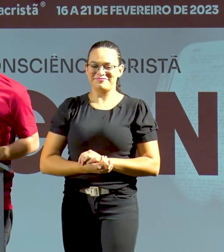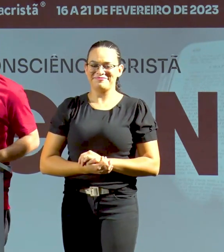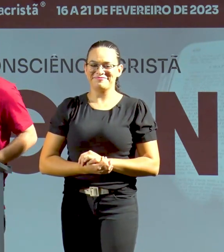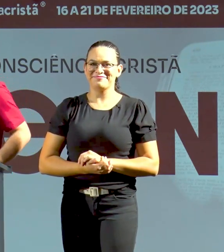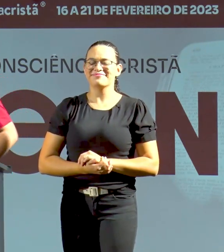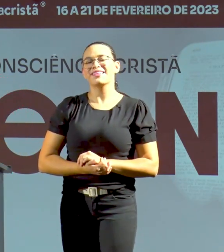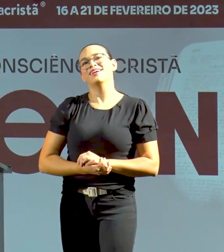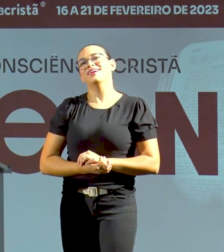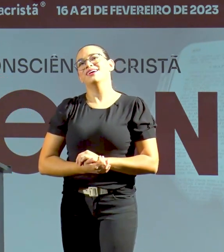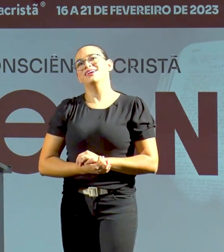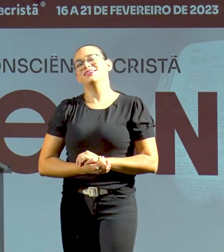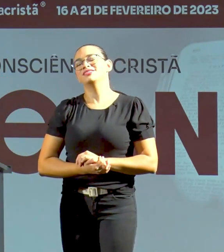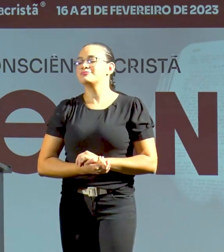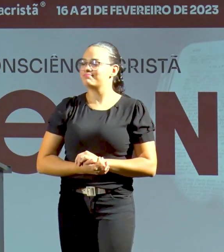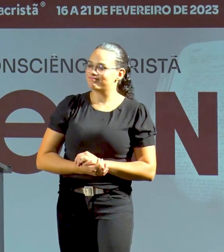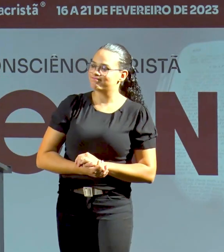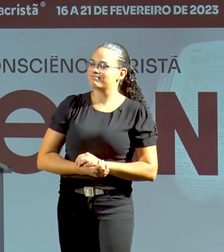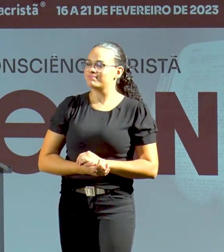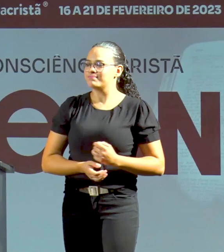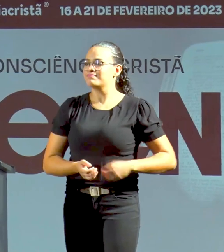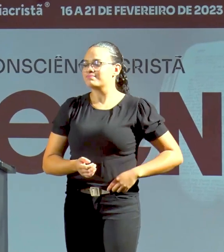a gente eu